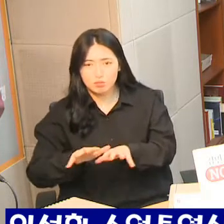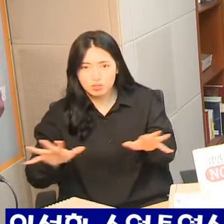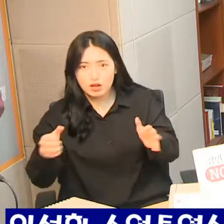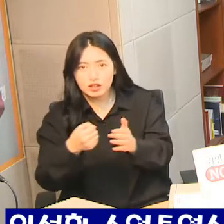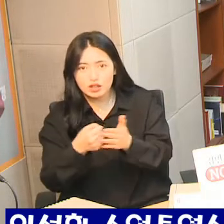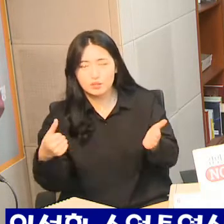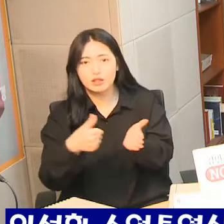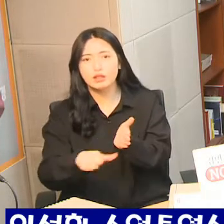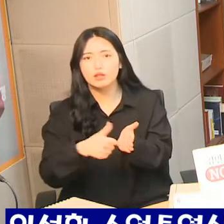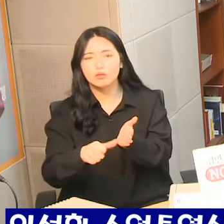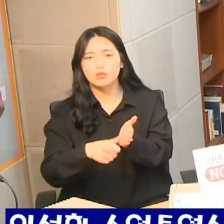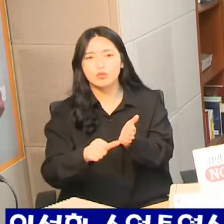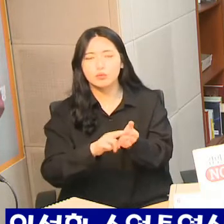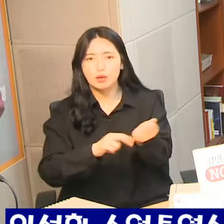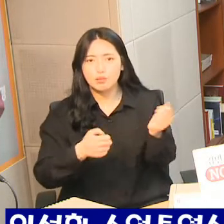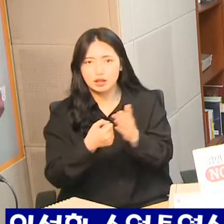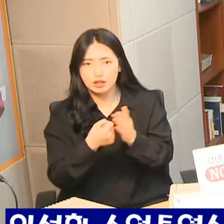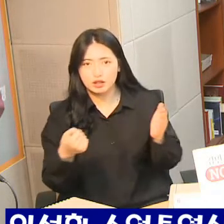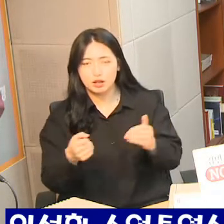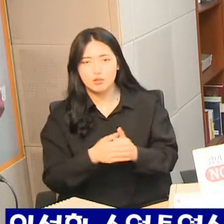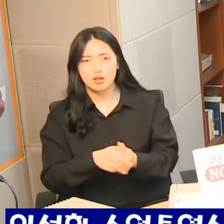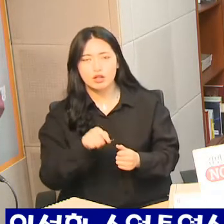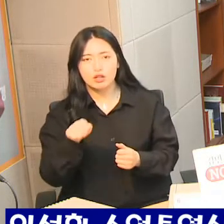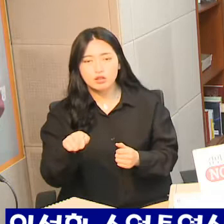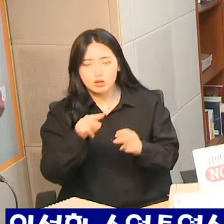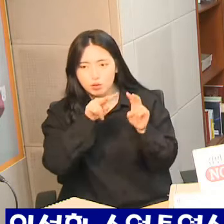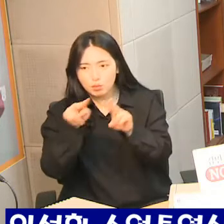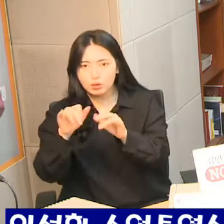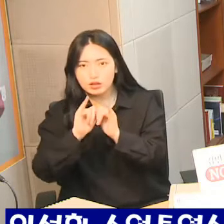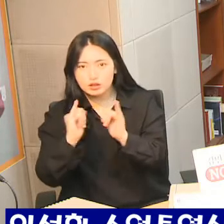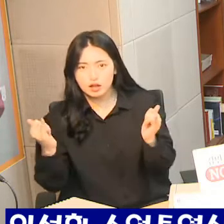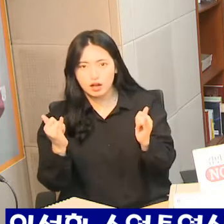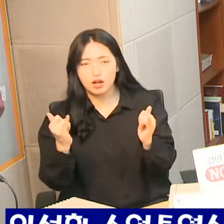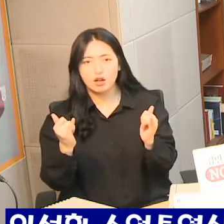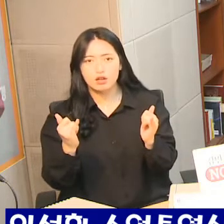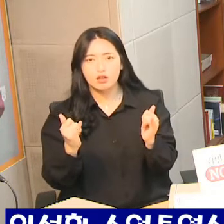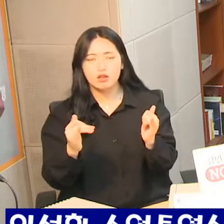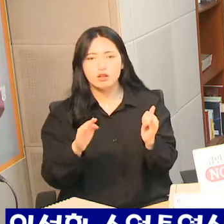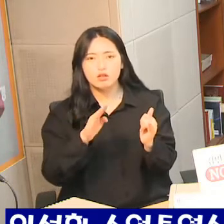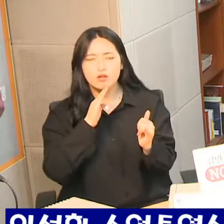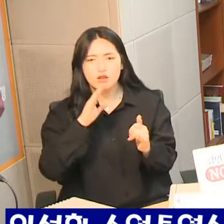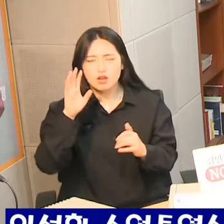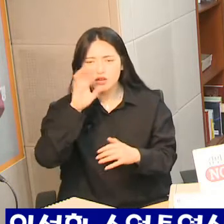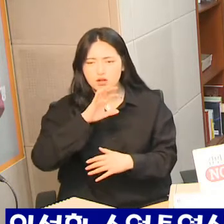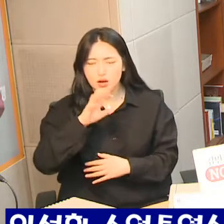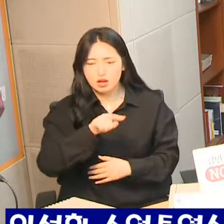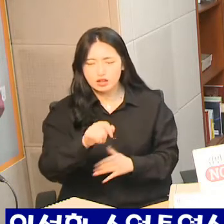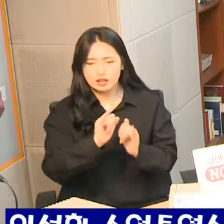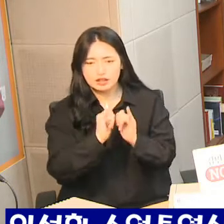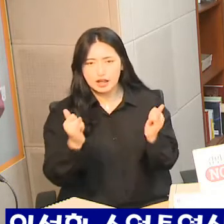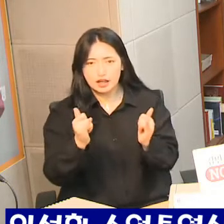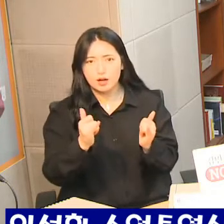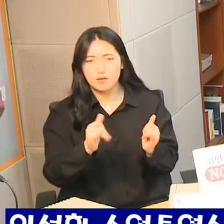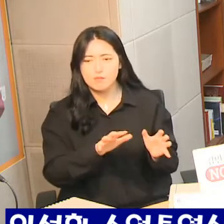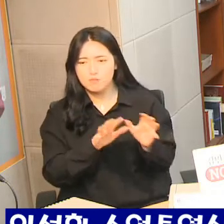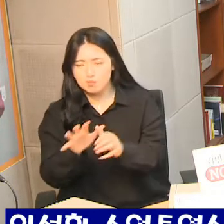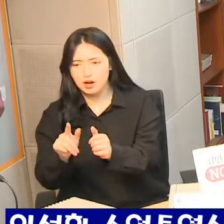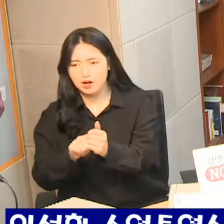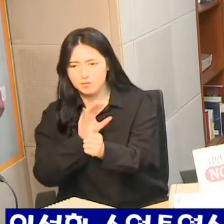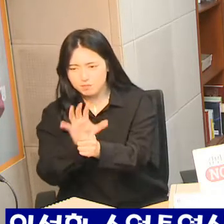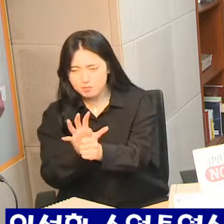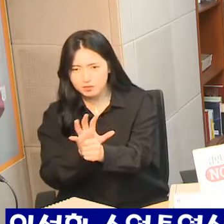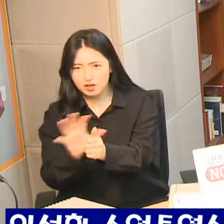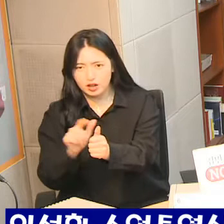제품 출시 네. 그 PT는 몇십 명이 붙어서 수십 번을 연습을 한 결과물이라고 합니다. 그러니까